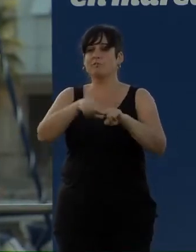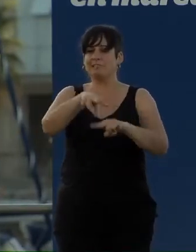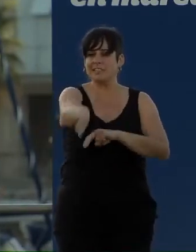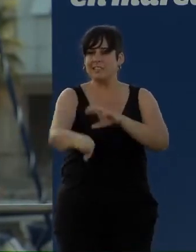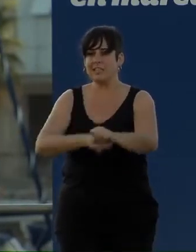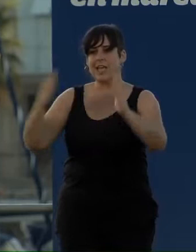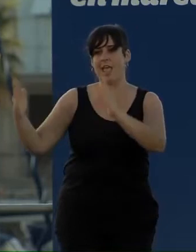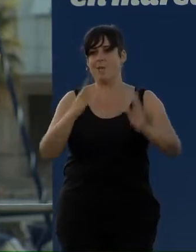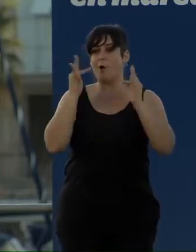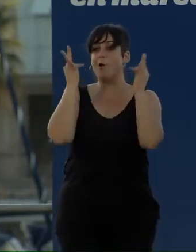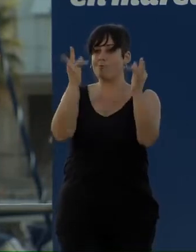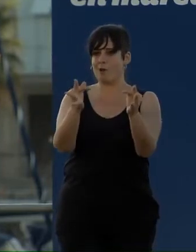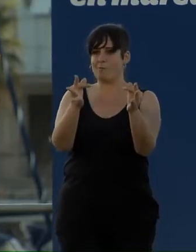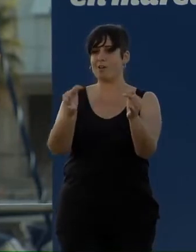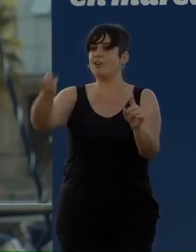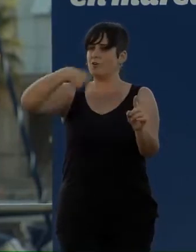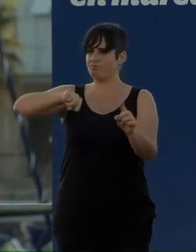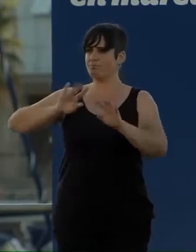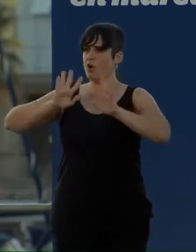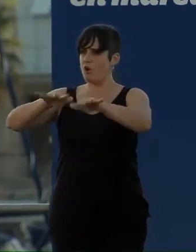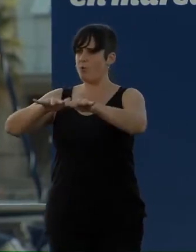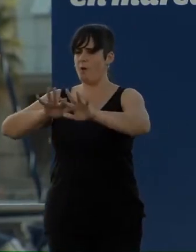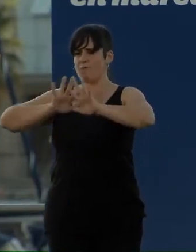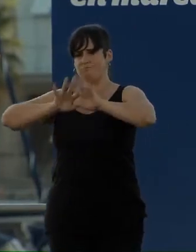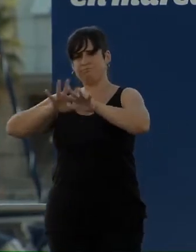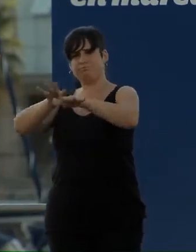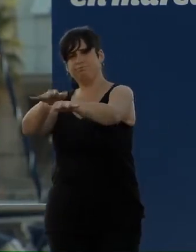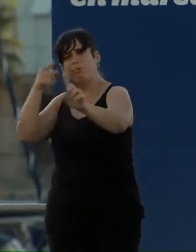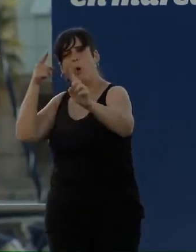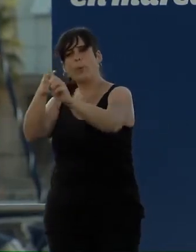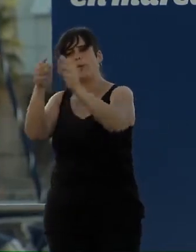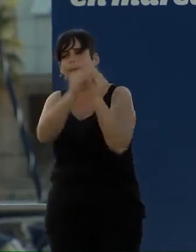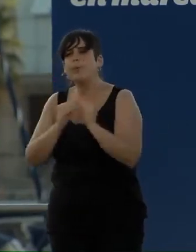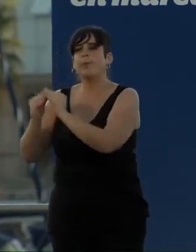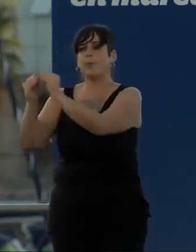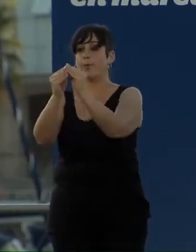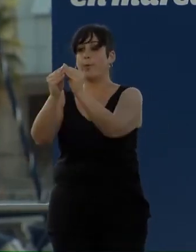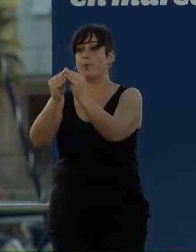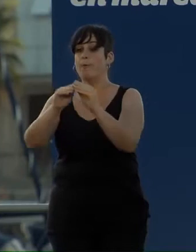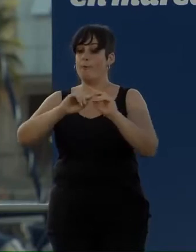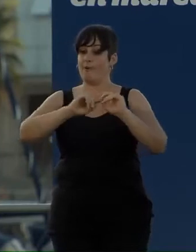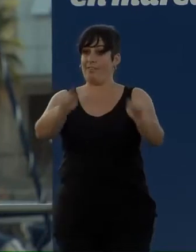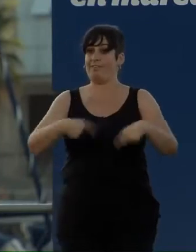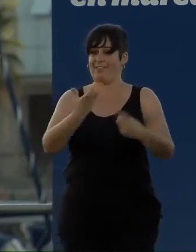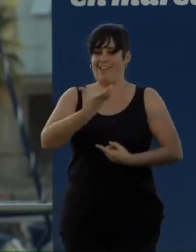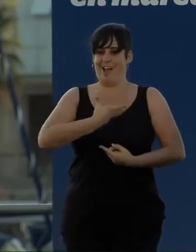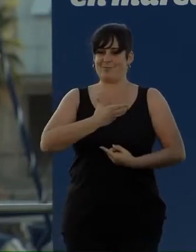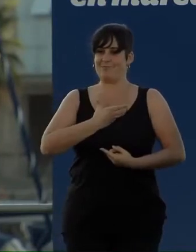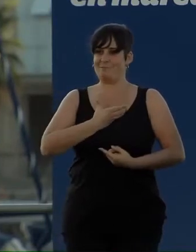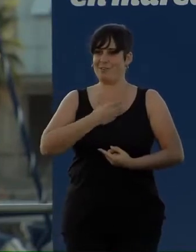máis por ISO recuperamos as rúas y as prazas para común por ISO levamos a dignidade aos concellos o